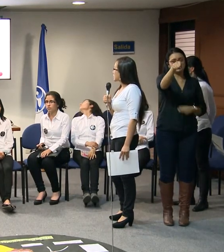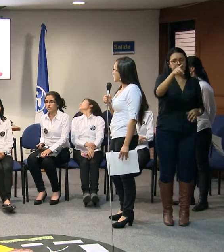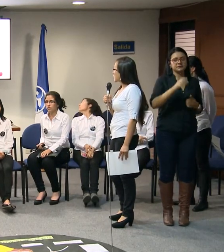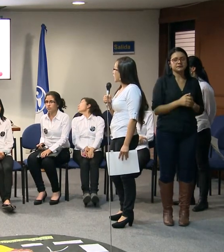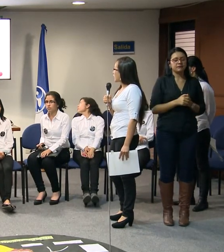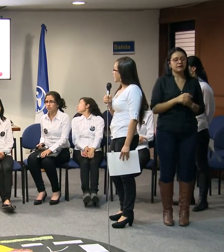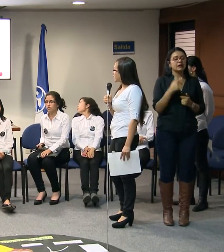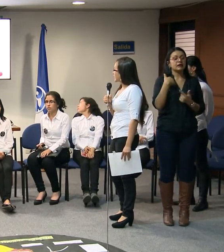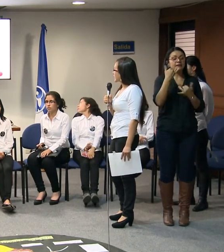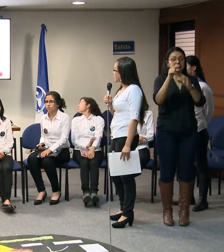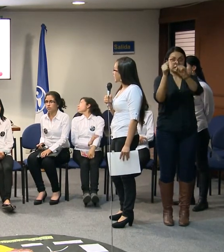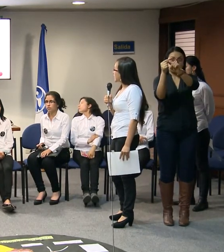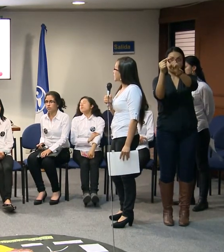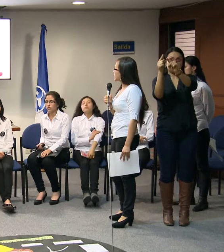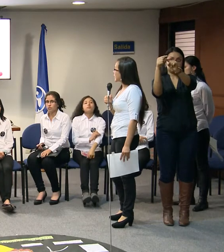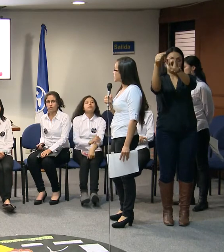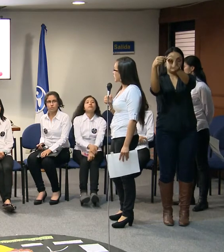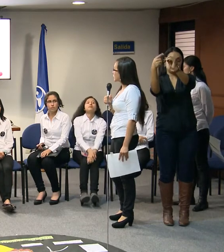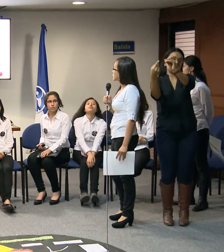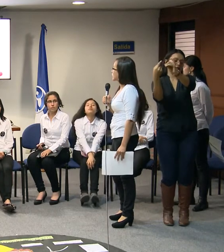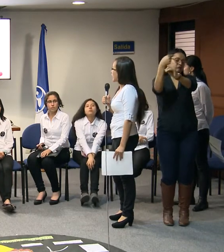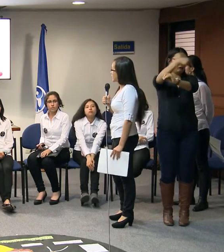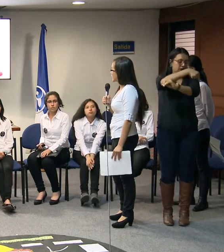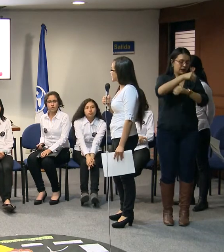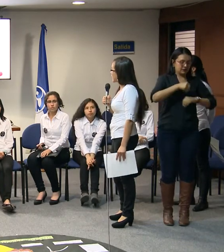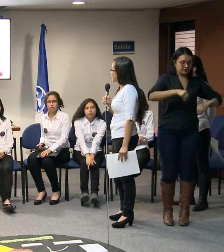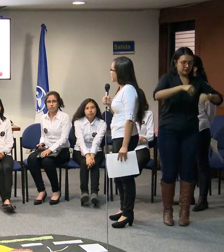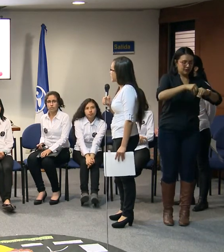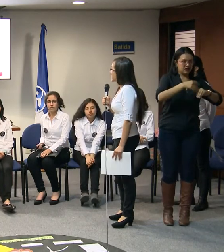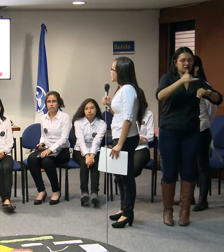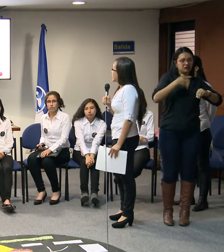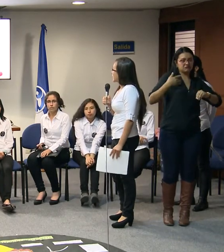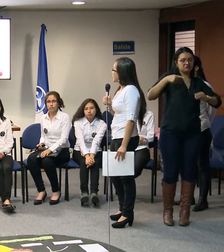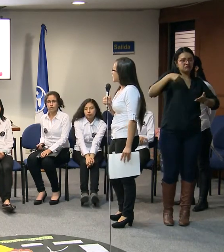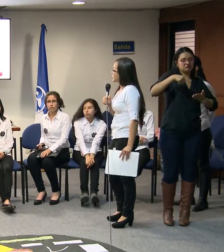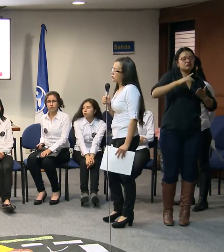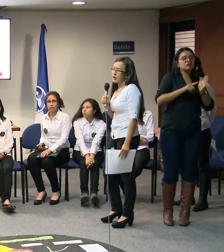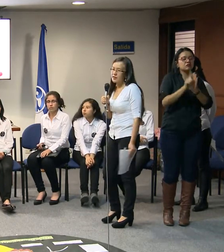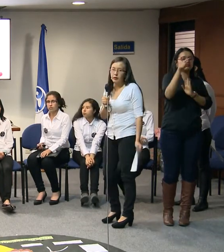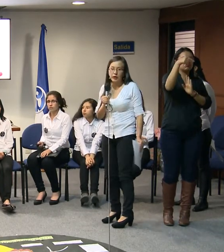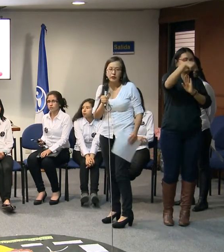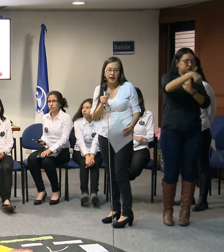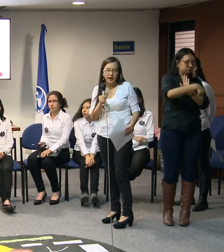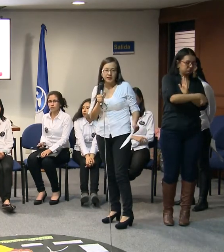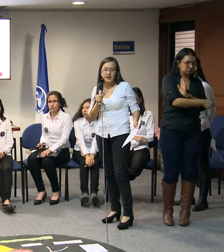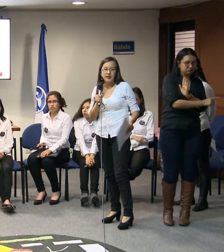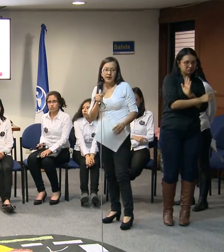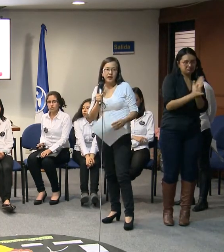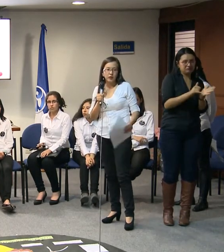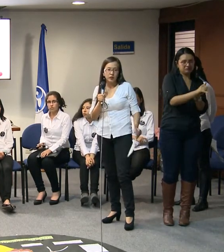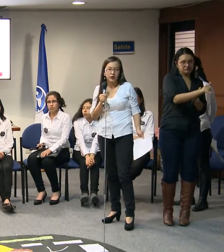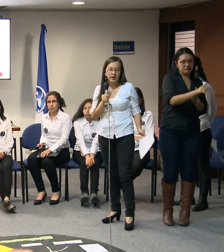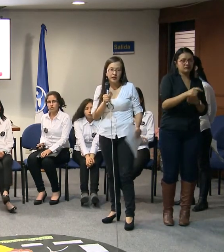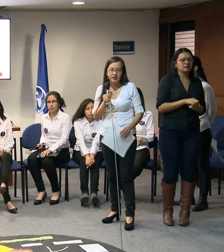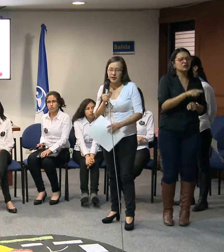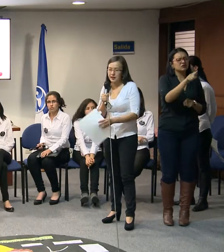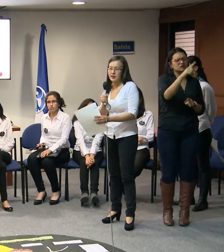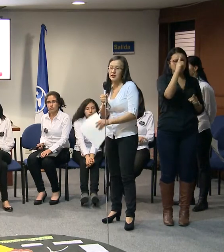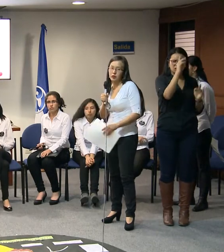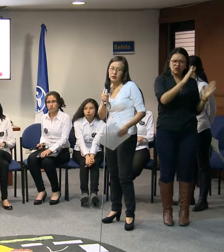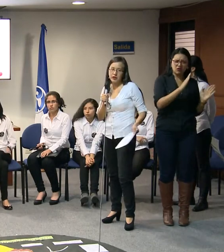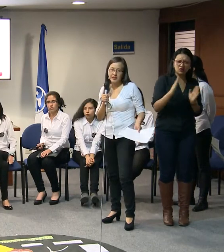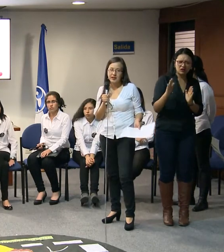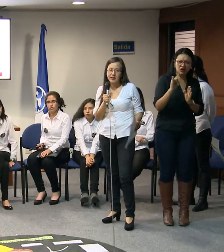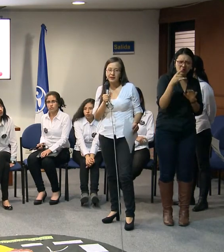después retorno al planeta Tierra y finalizamos con aterrizaje. Ustedes se me preguntarán si tienen algún orden estas,